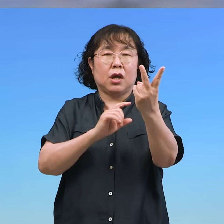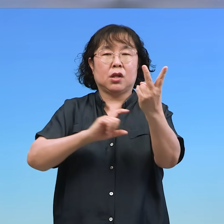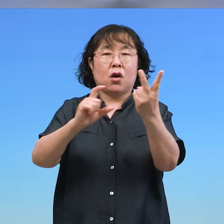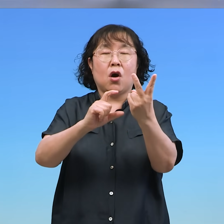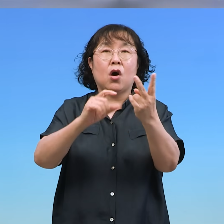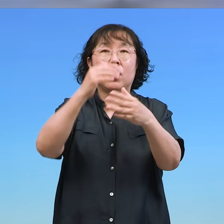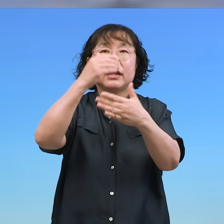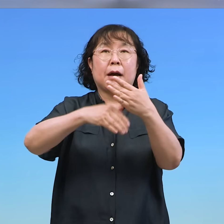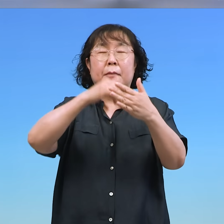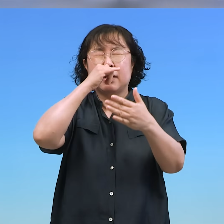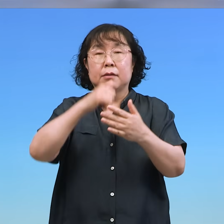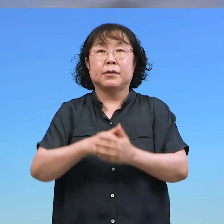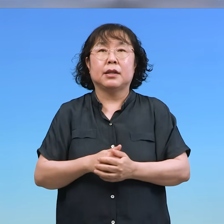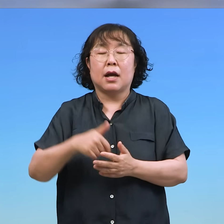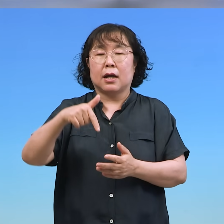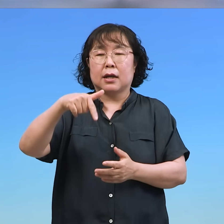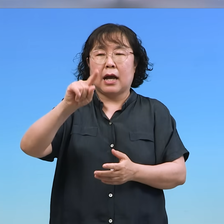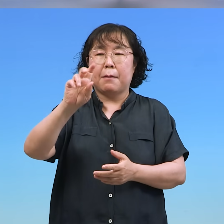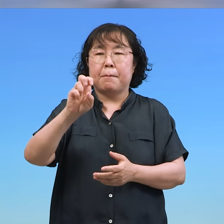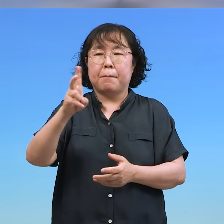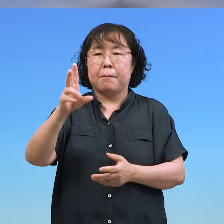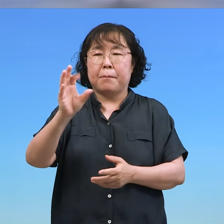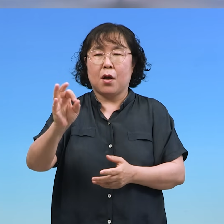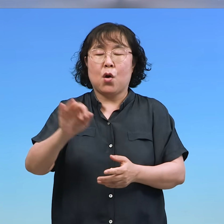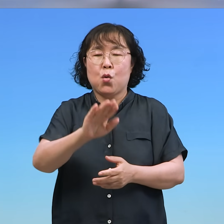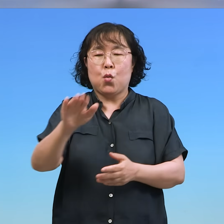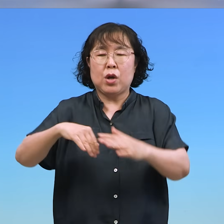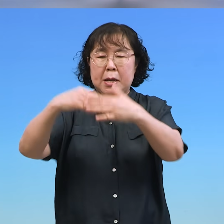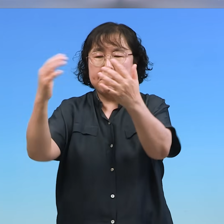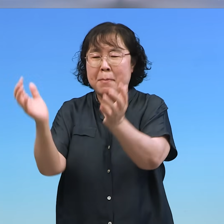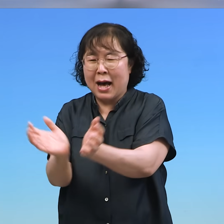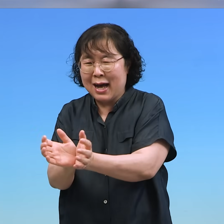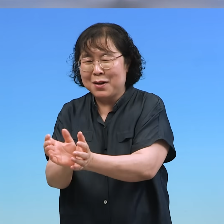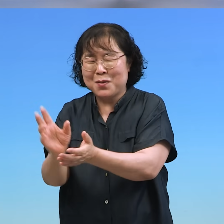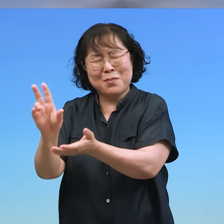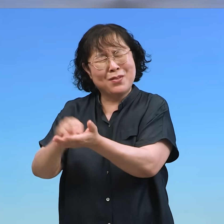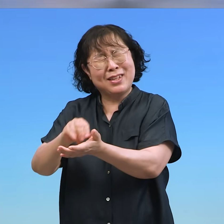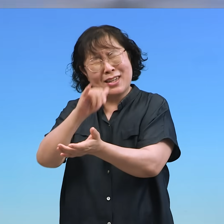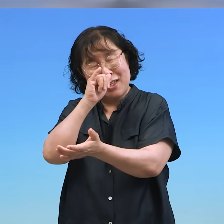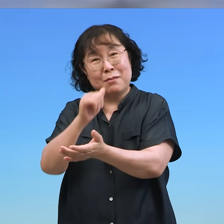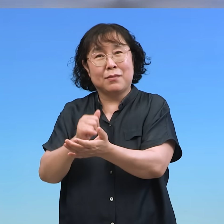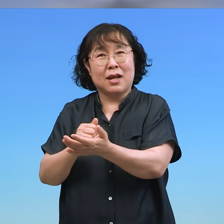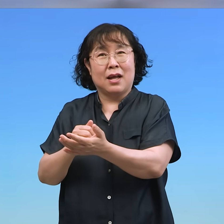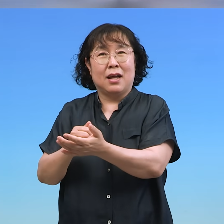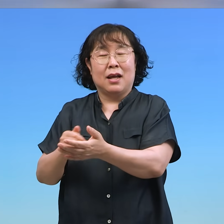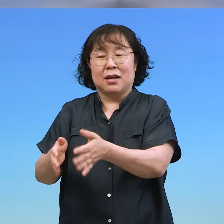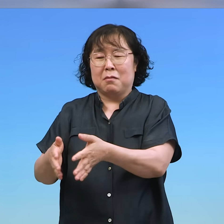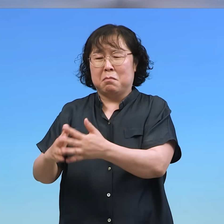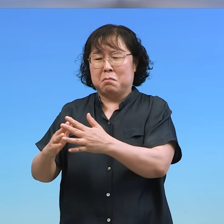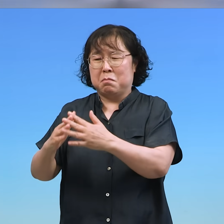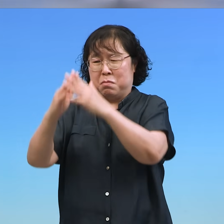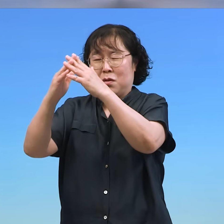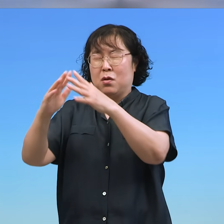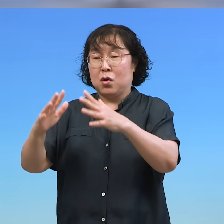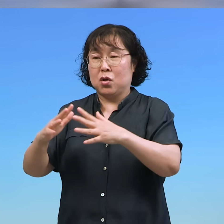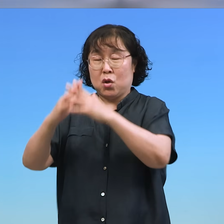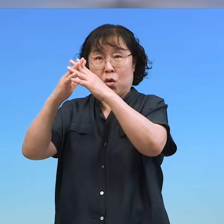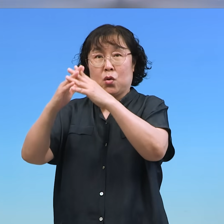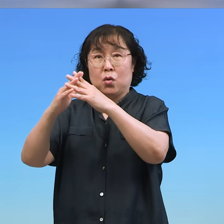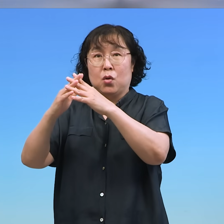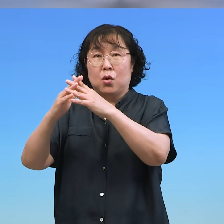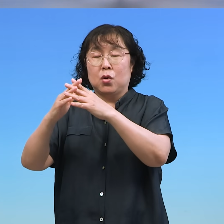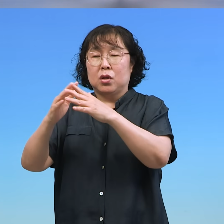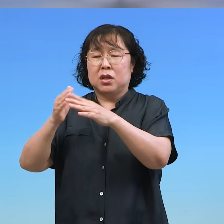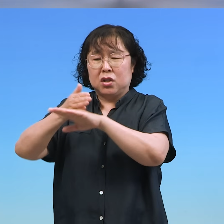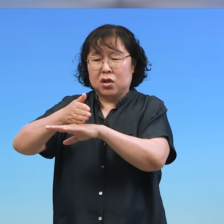2개가 더 남아 있습니다. 가평 우리 마을은 어떻게 해야 되느냐고요. 이게 지금 계속 공사가 늦어져 가지고 이게 지금